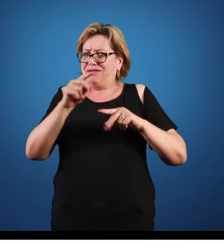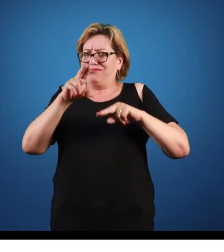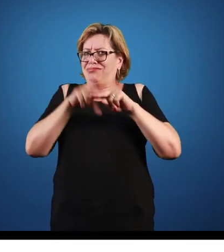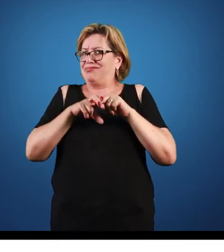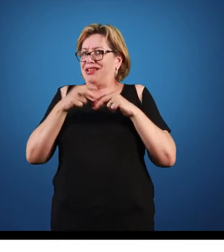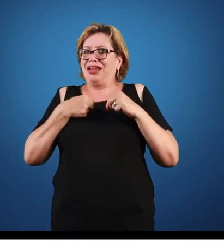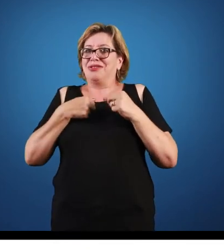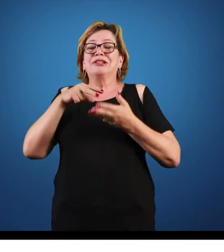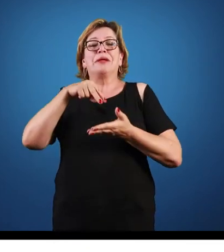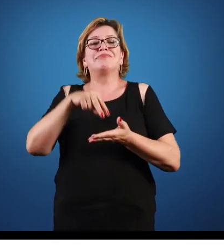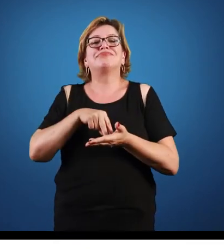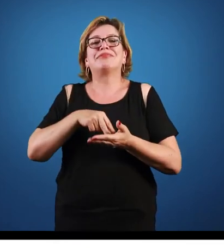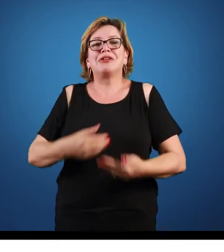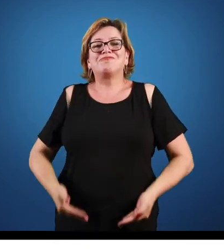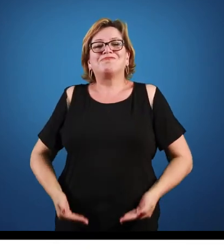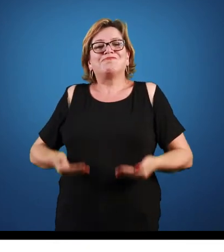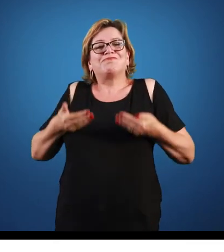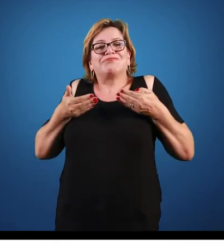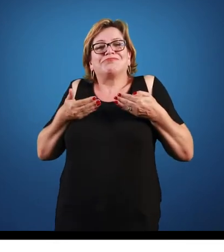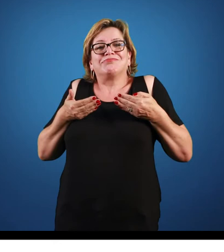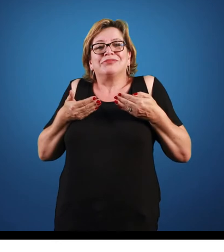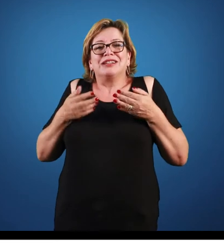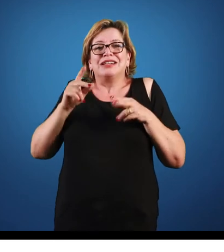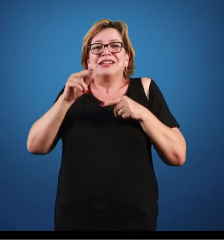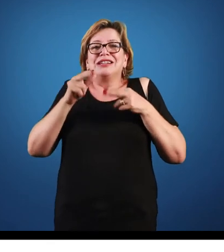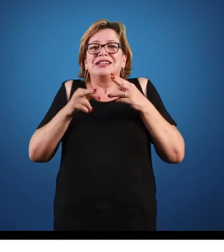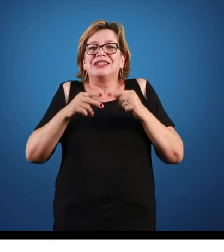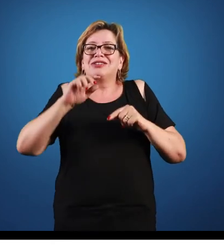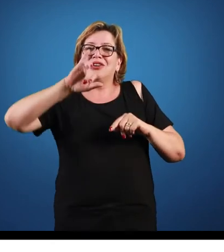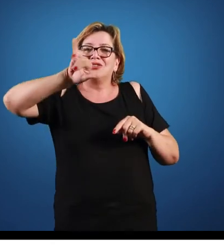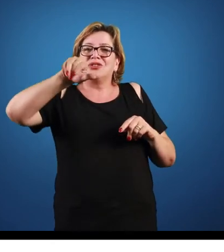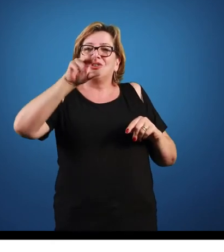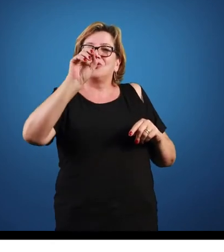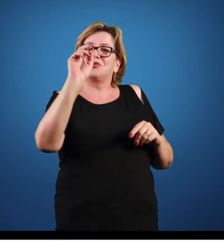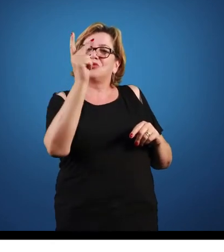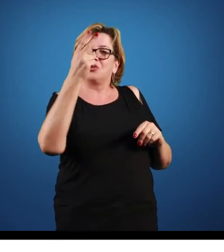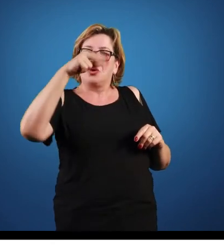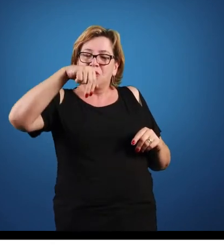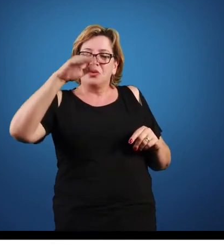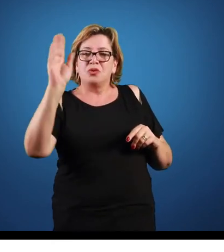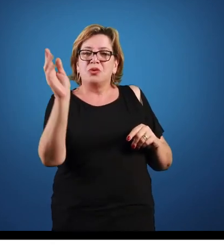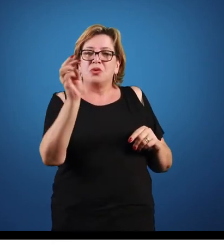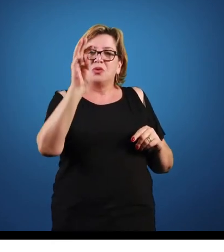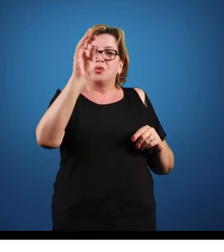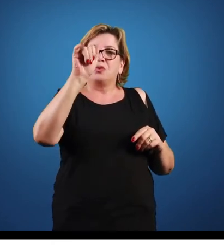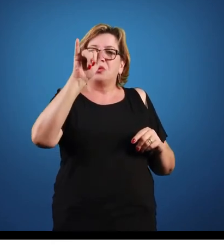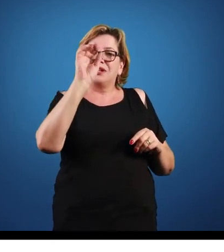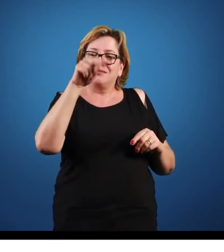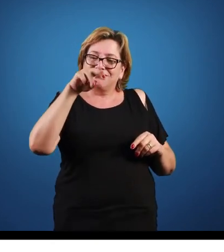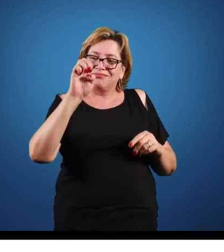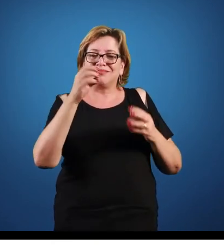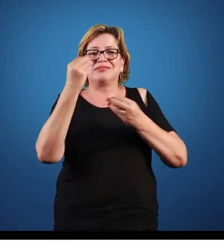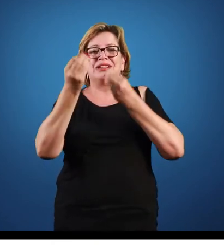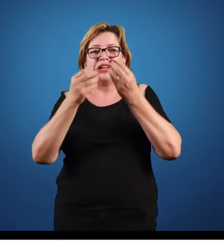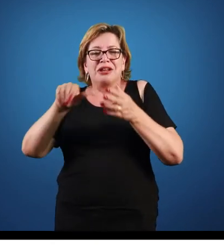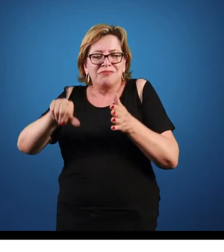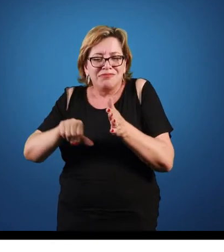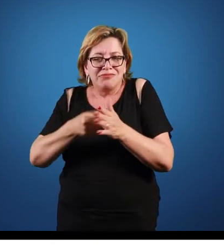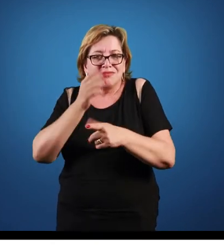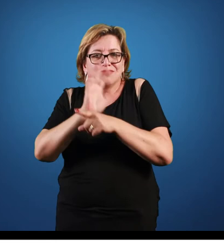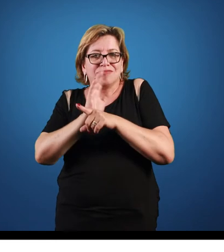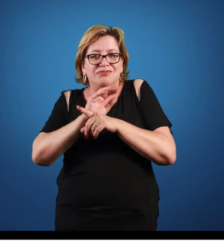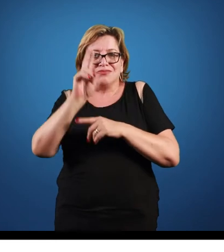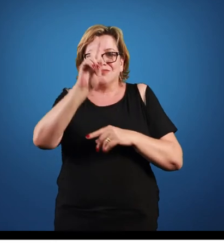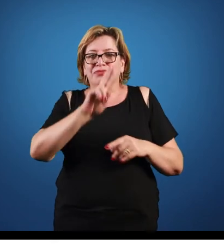estaria de pé e da itália cortado nas uniões isso o dia online foi o primeiro filme é que foi usado essa técnica